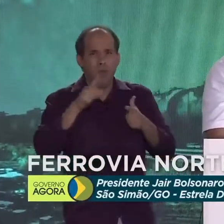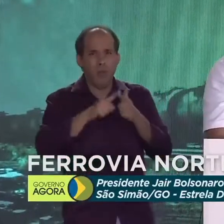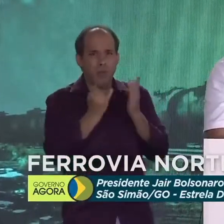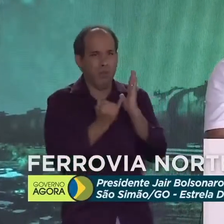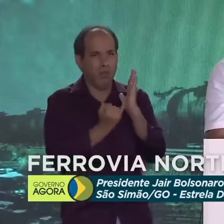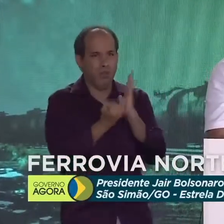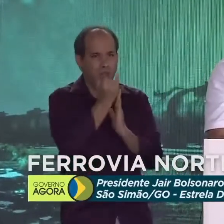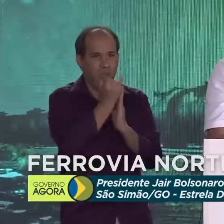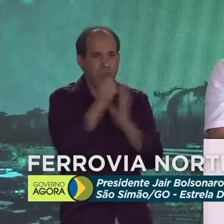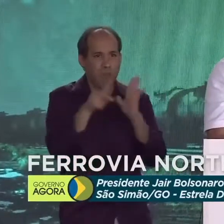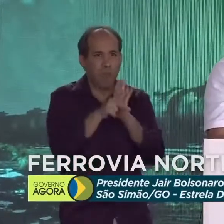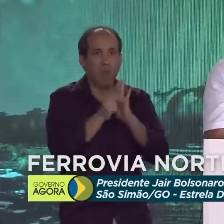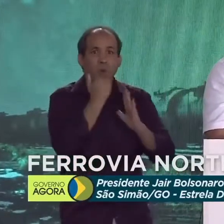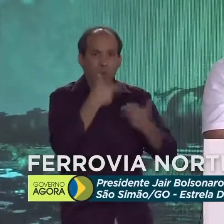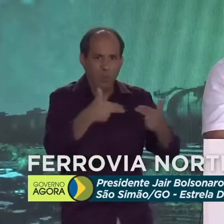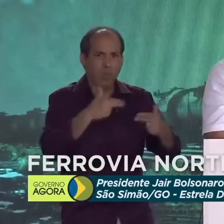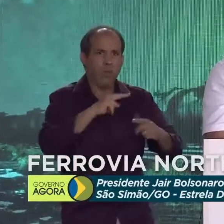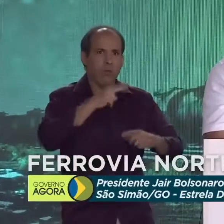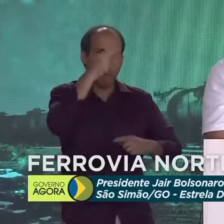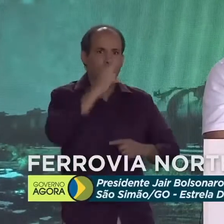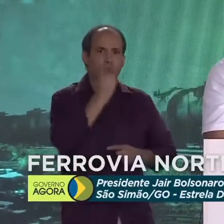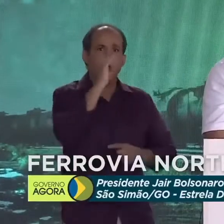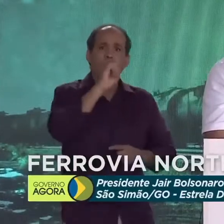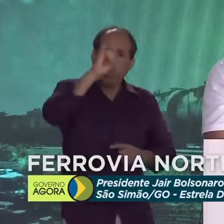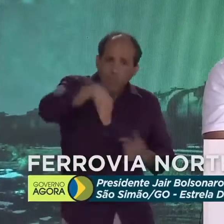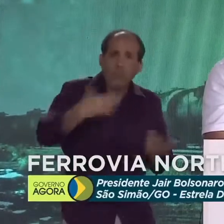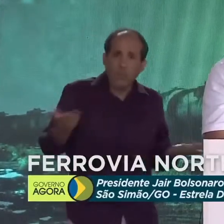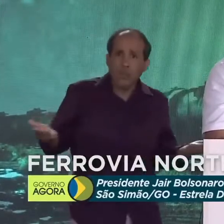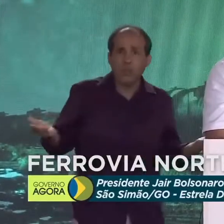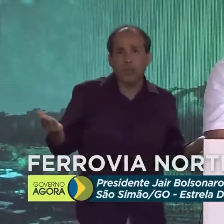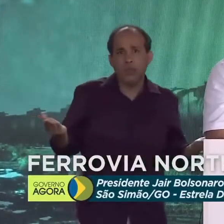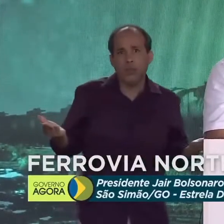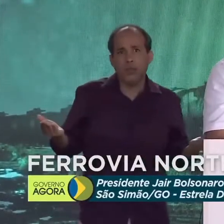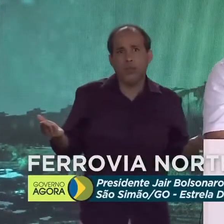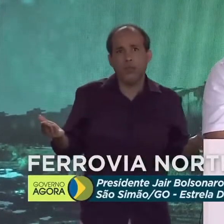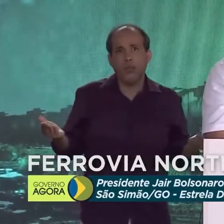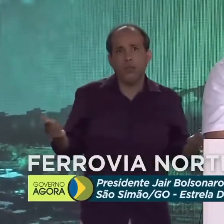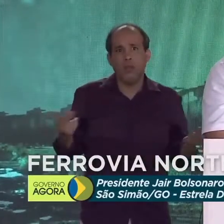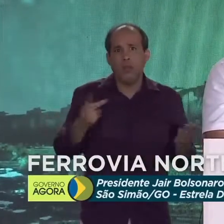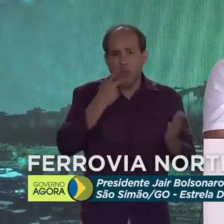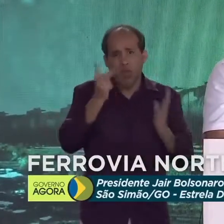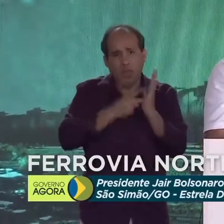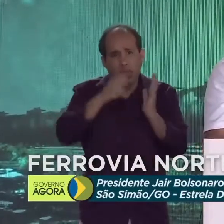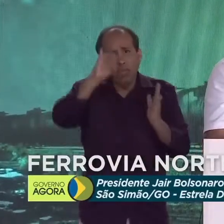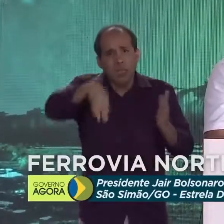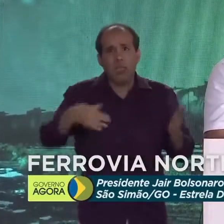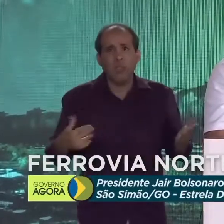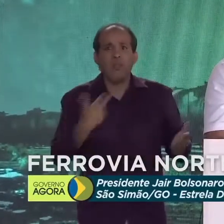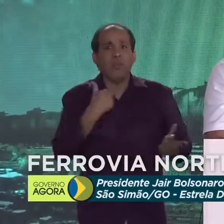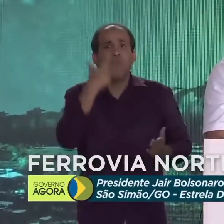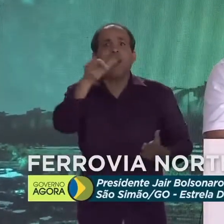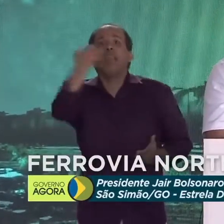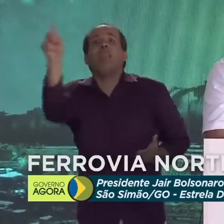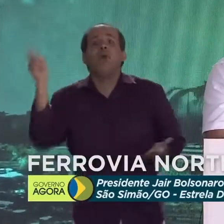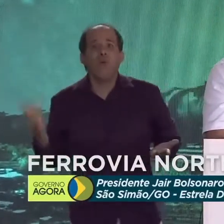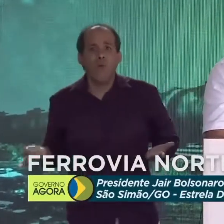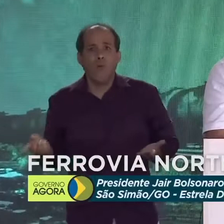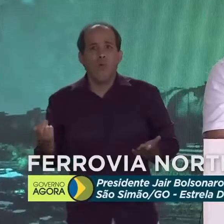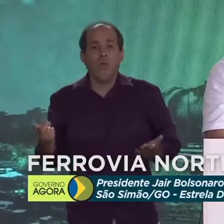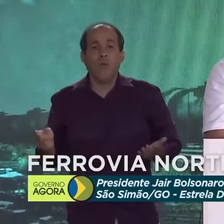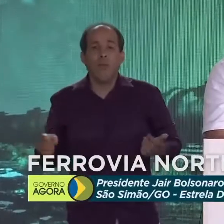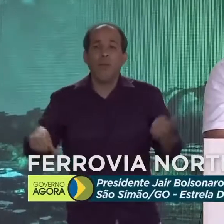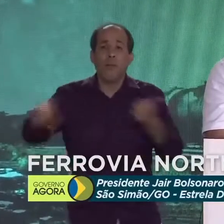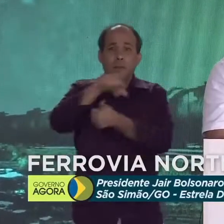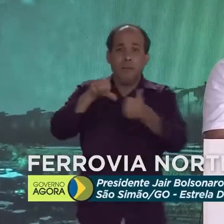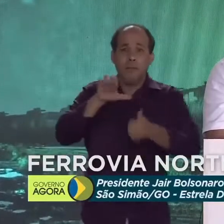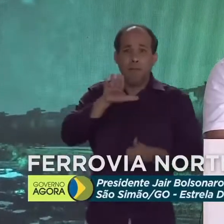nos produtos da cesta básica? Tivemos sim. Como eu vou negar isso daí? Não vou negar.